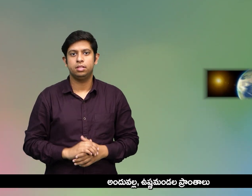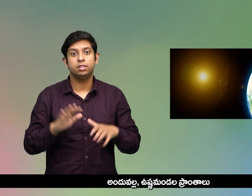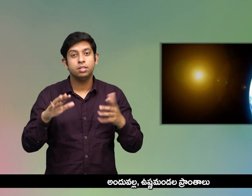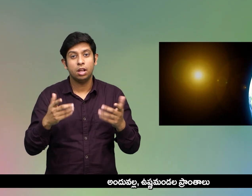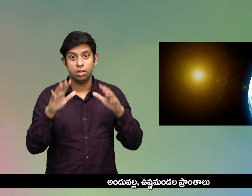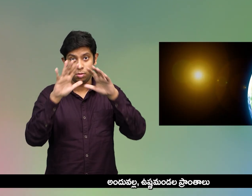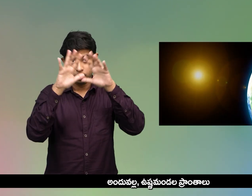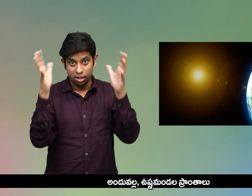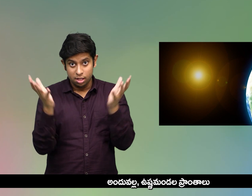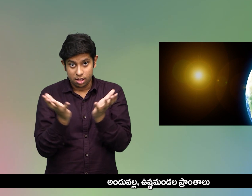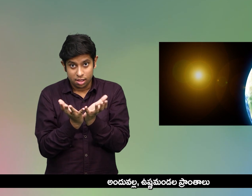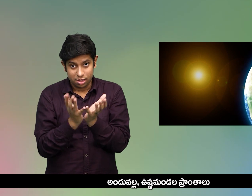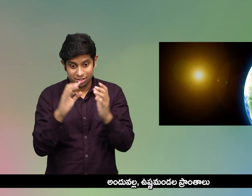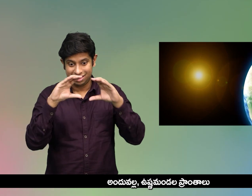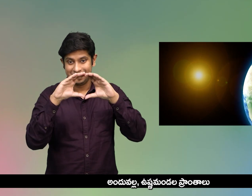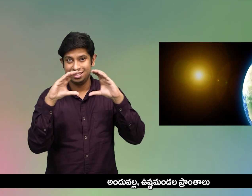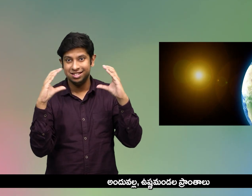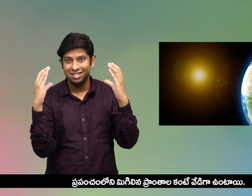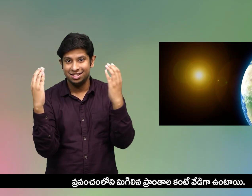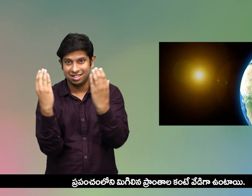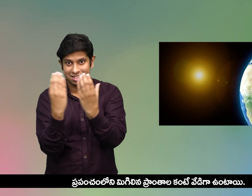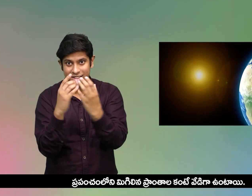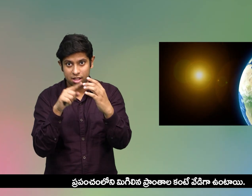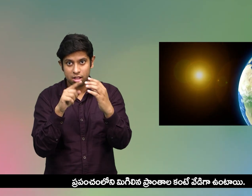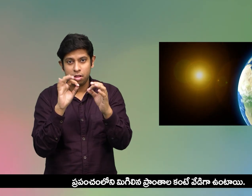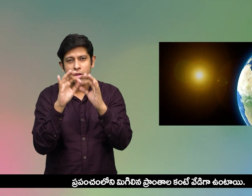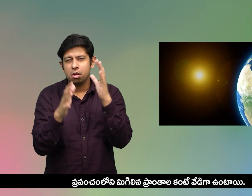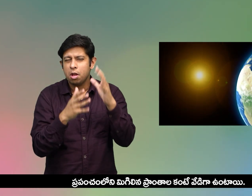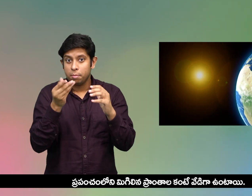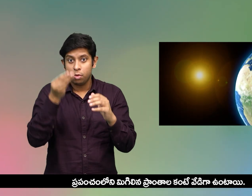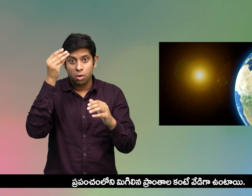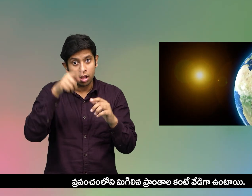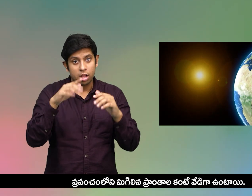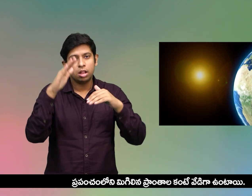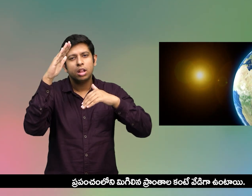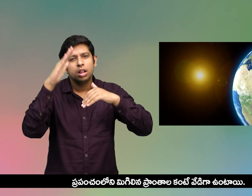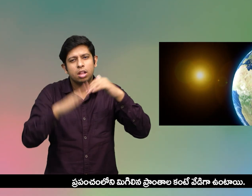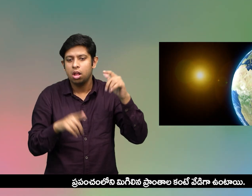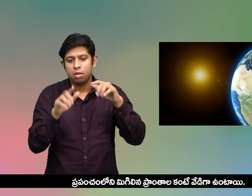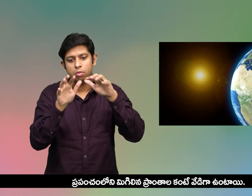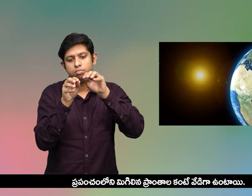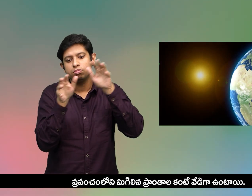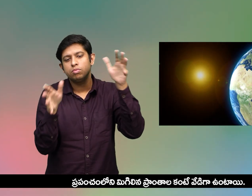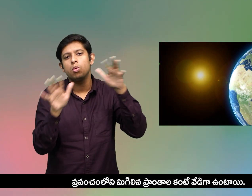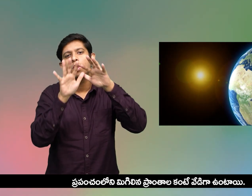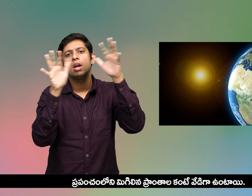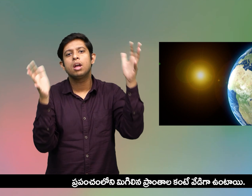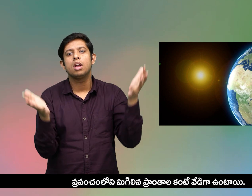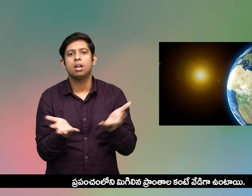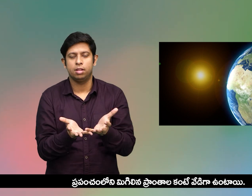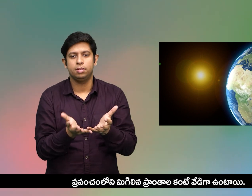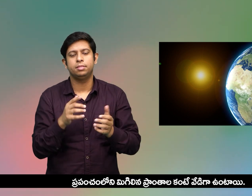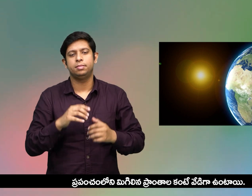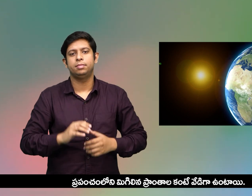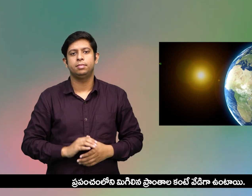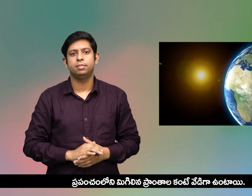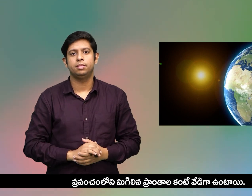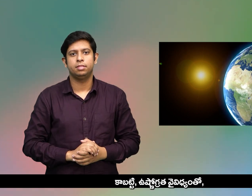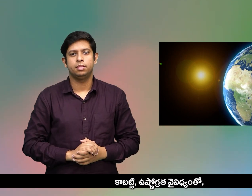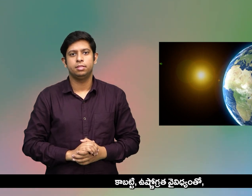అందువల్ల ఉష్ణమండల ప్రాంతాలు ప్రపంచంలోని మిగిలిన ప్రాంతాల కంటే వేడిగా ఉంటాయి.